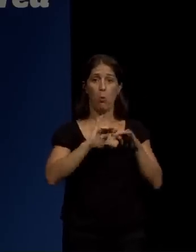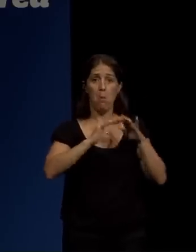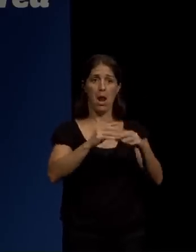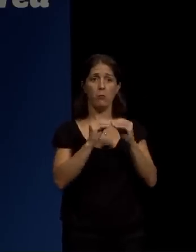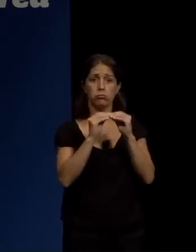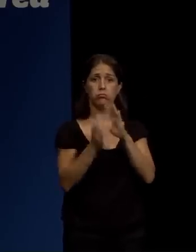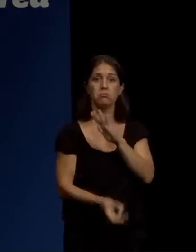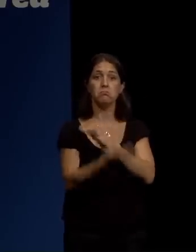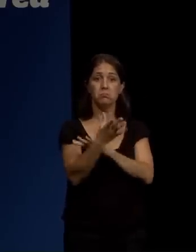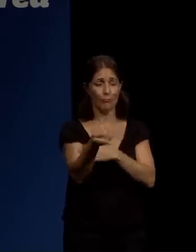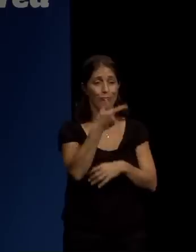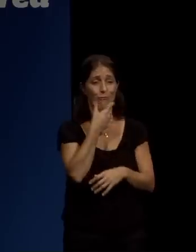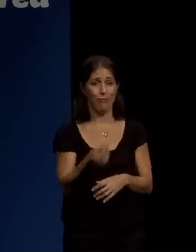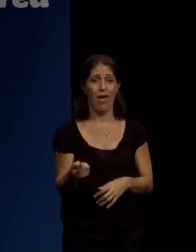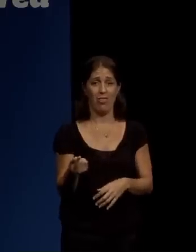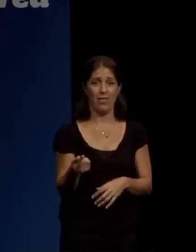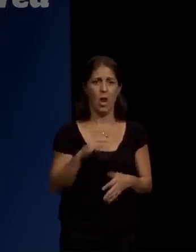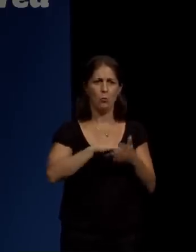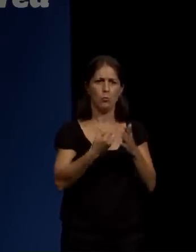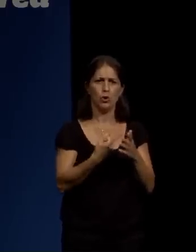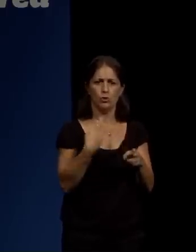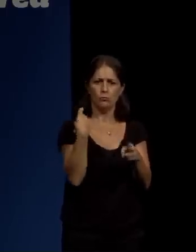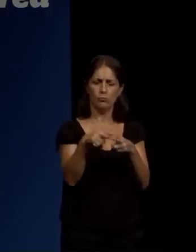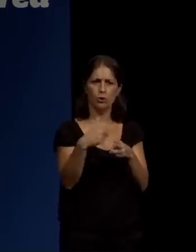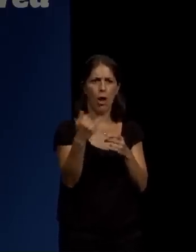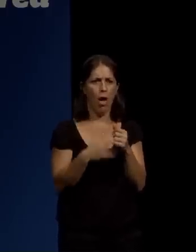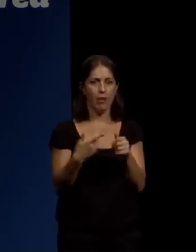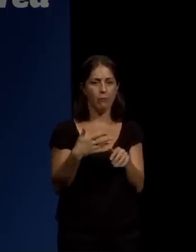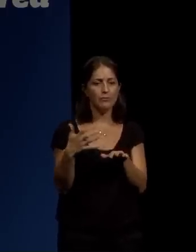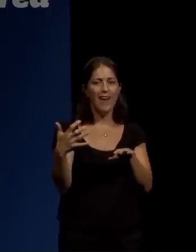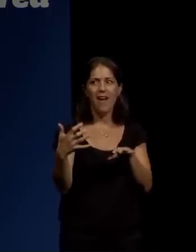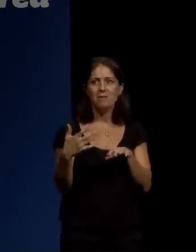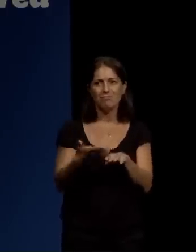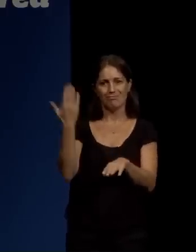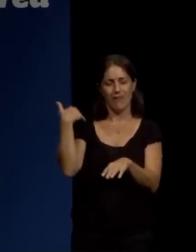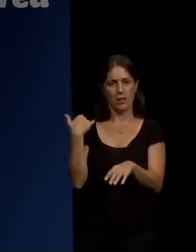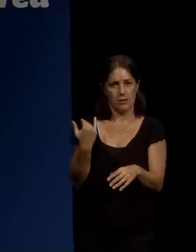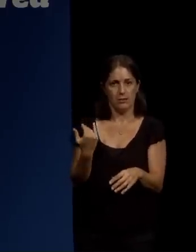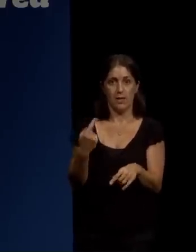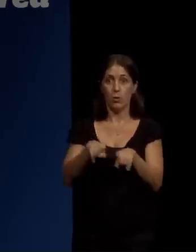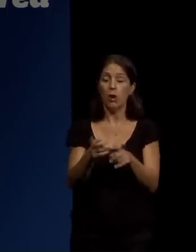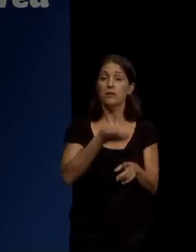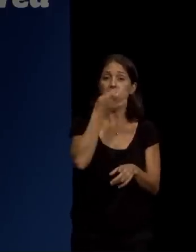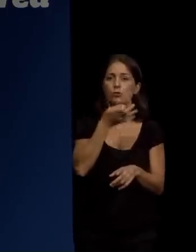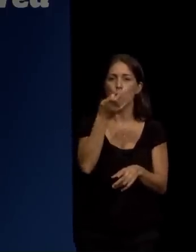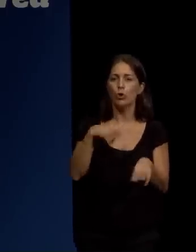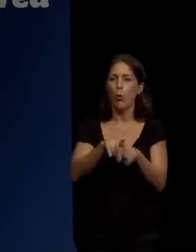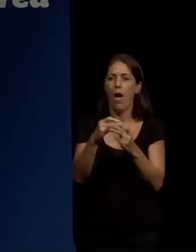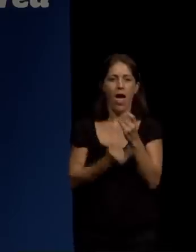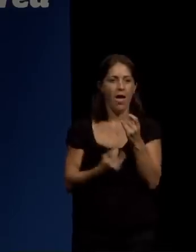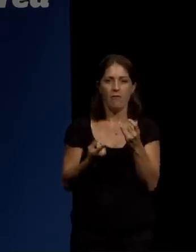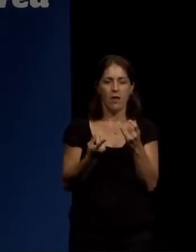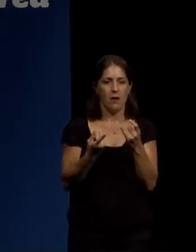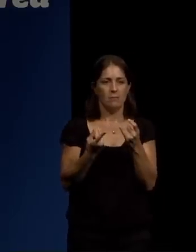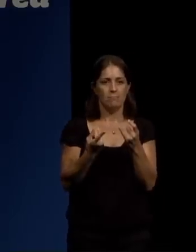Marea? Proxecto político de En Marea que veu precedido simultaneamente no tempo por ese mesmo discurso irradiado no ámbito